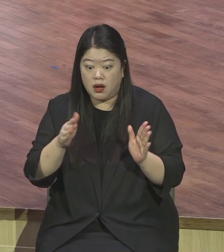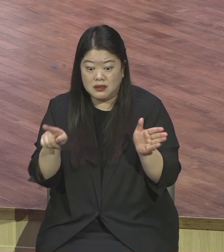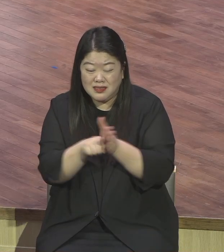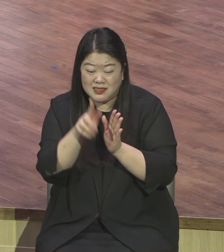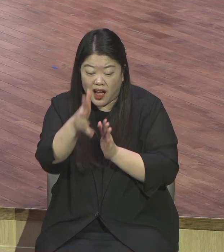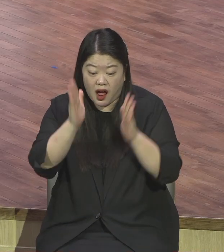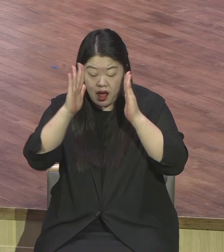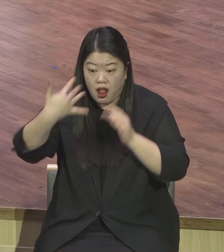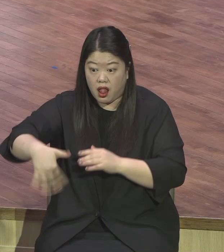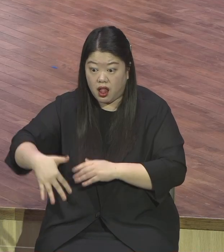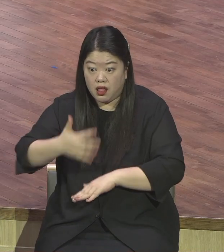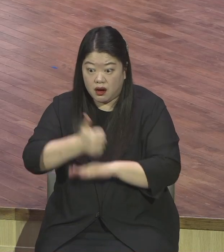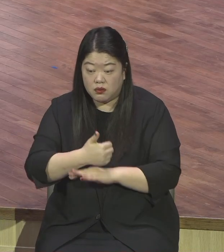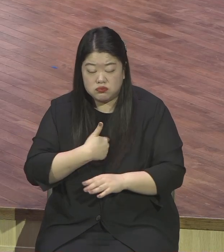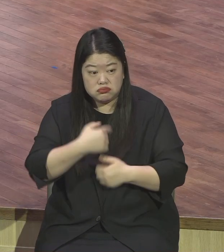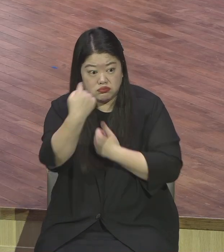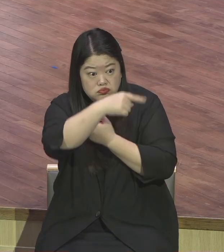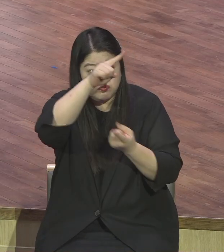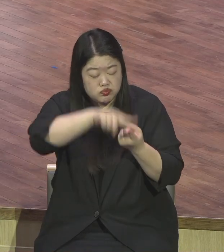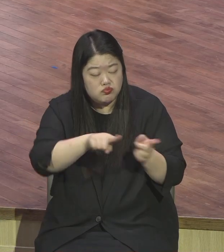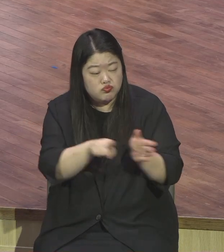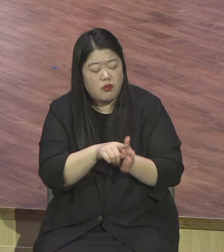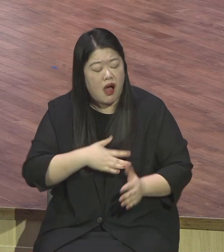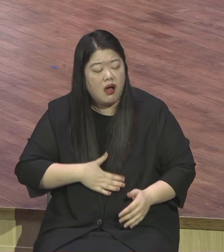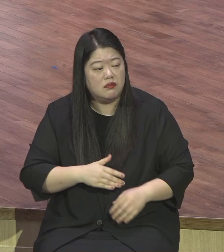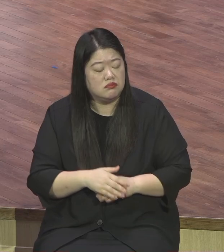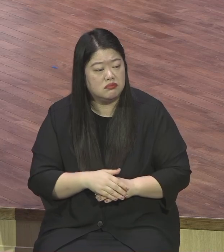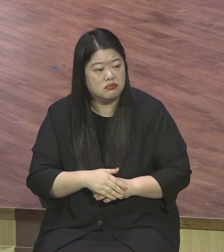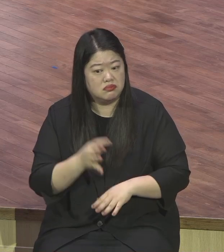힘든지 율법